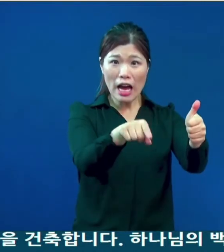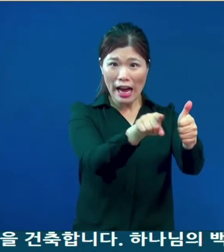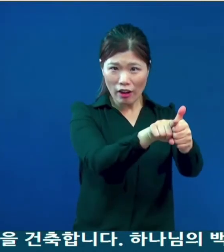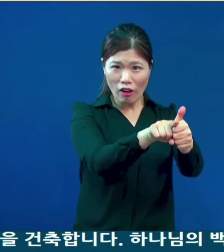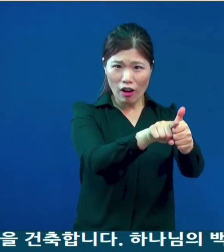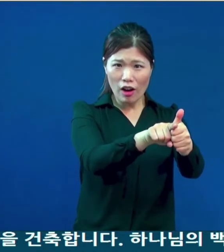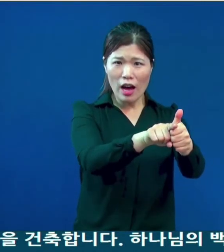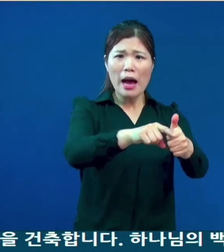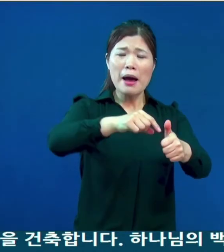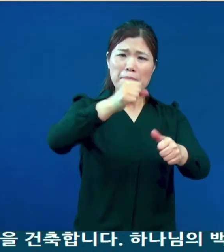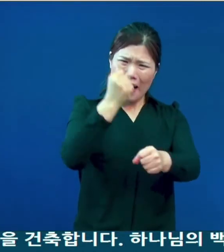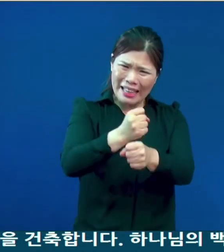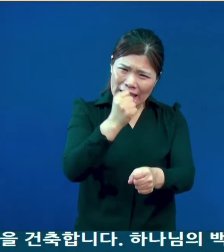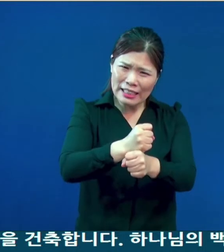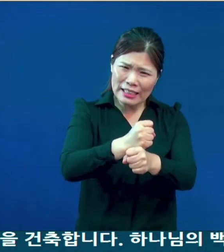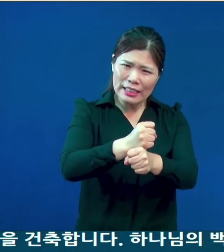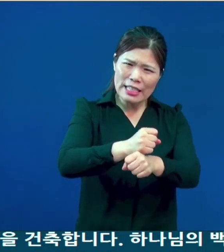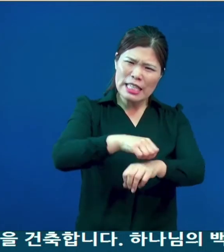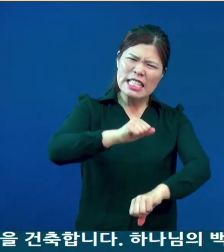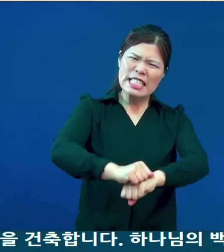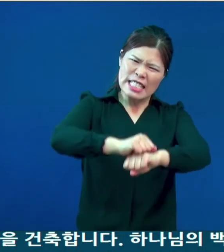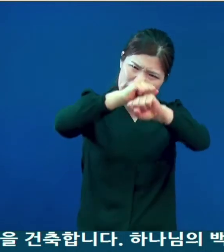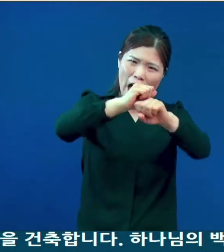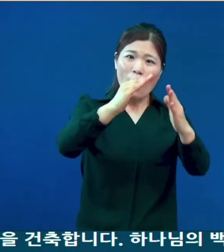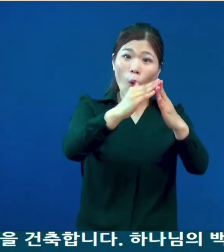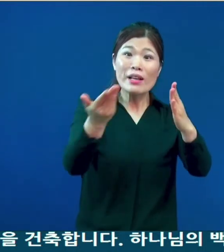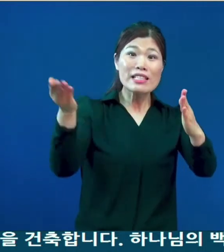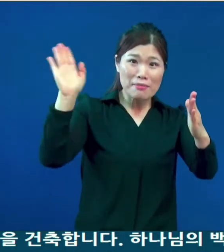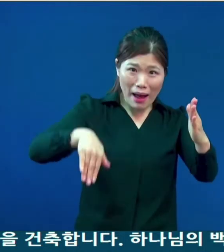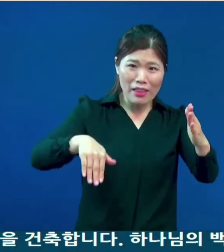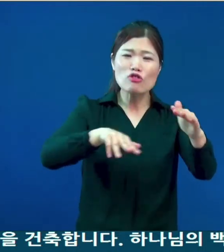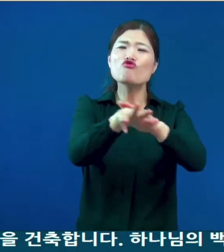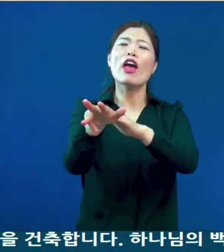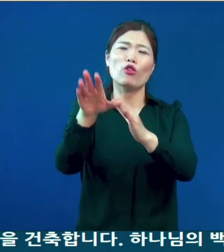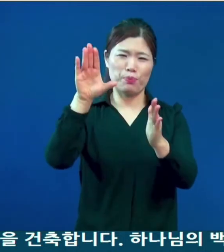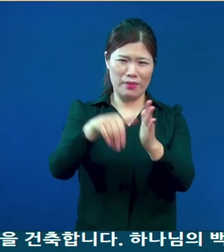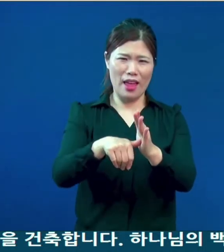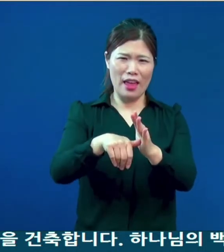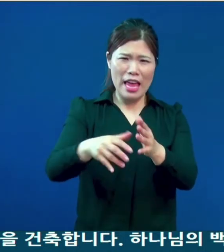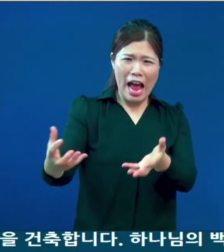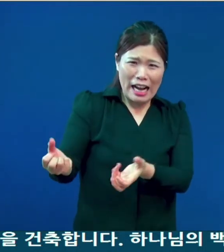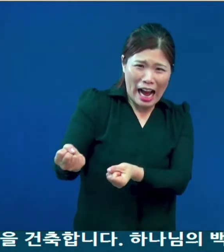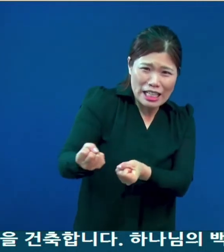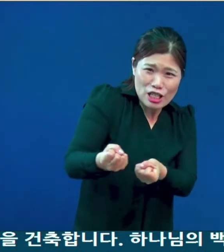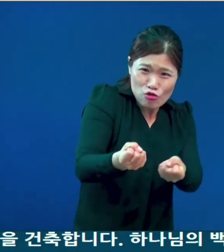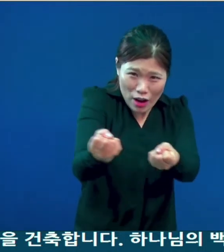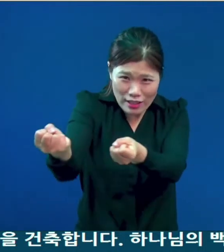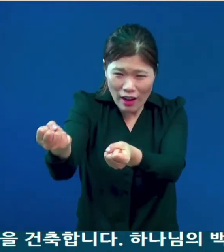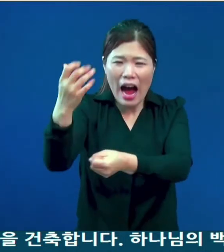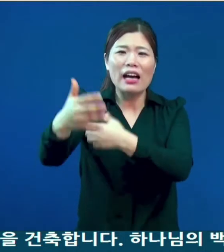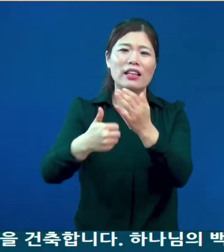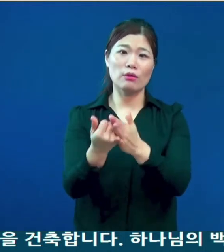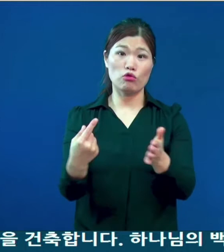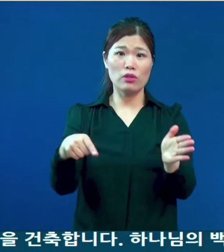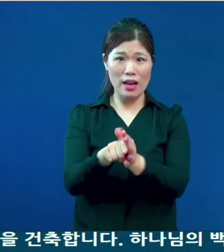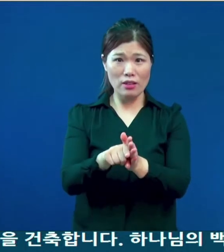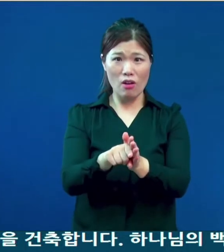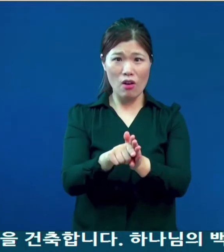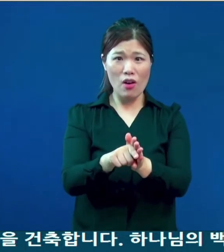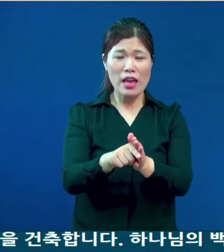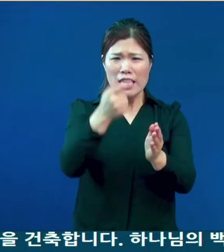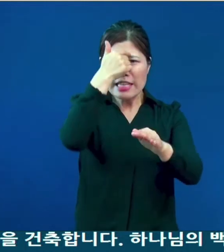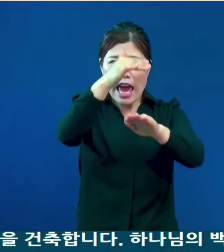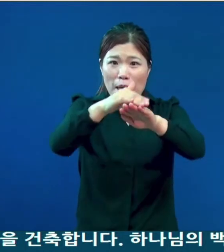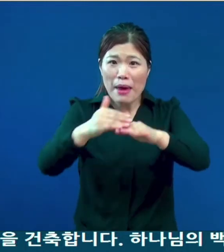좋은 것들을 출애굽할 때 가지고 나와서 그것을 하나님을 위하여, 하나님을 위해 예배하는 각종 기구와